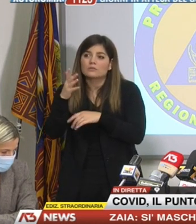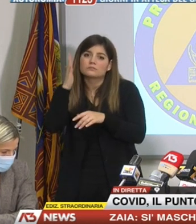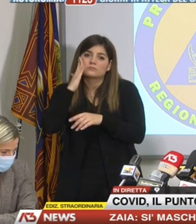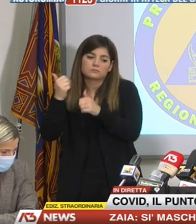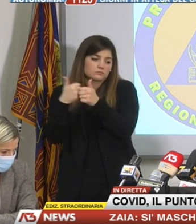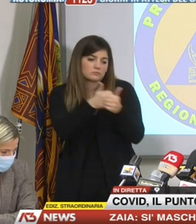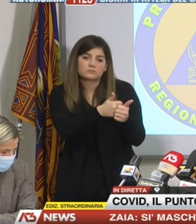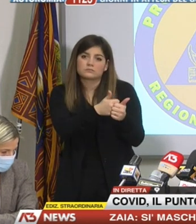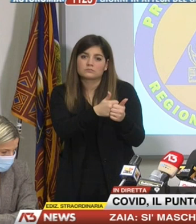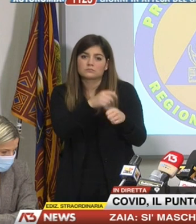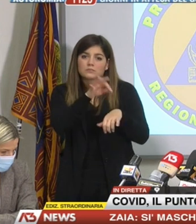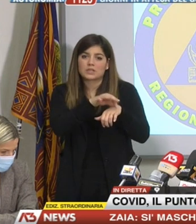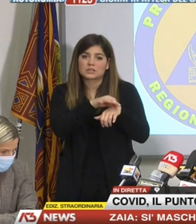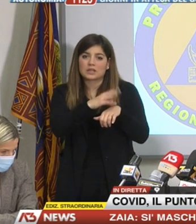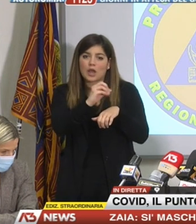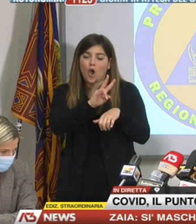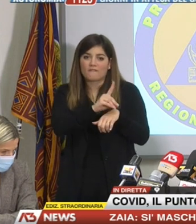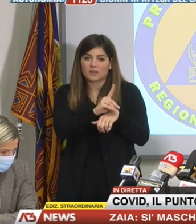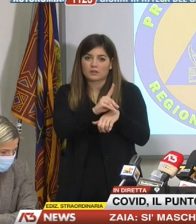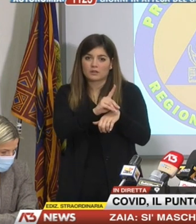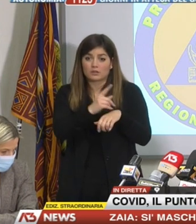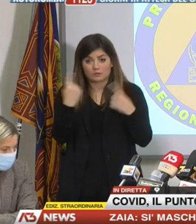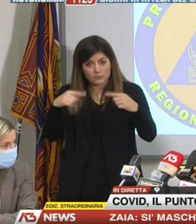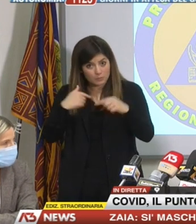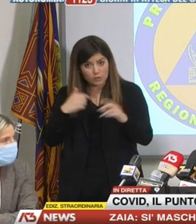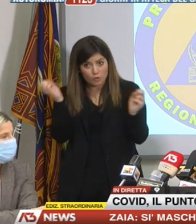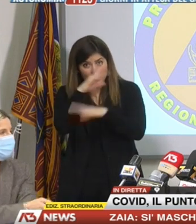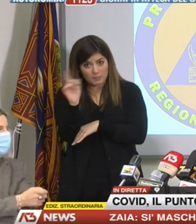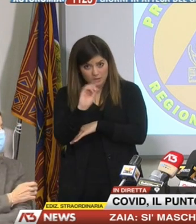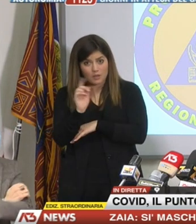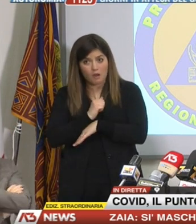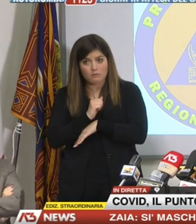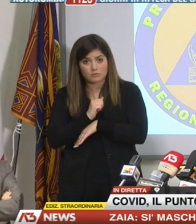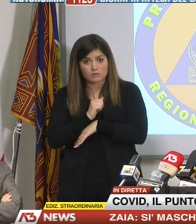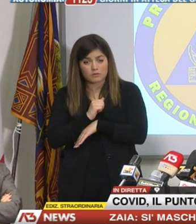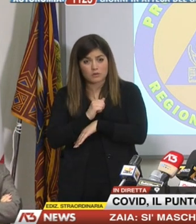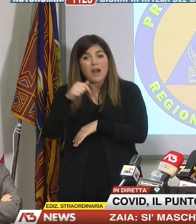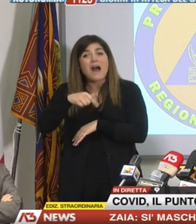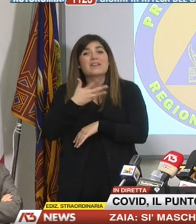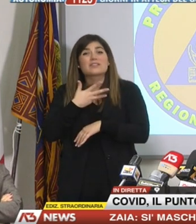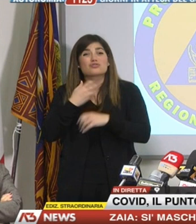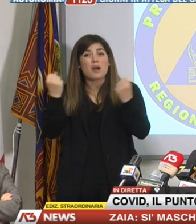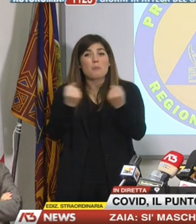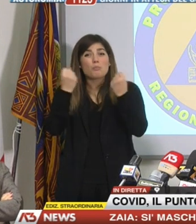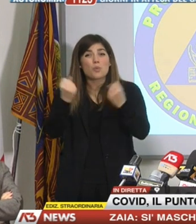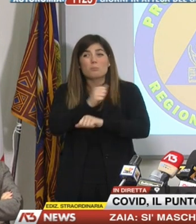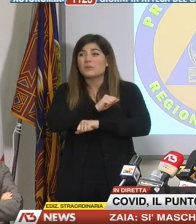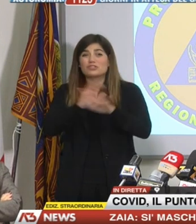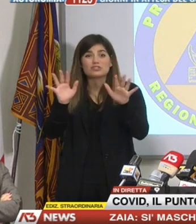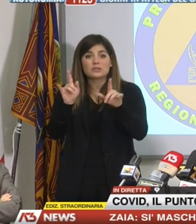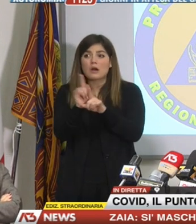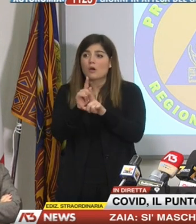saperlo. E ci sono anche oggi, in questo momento, spot in televisione per l'arruolamento di medici a